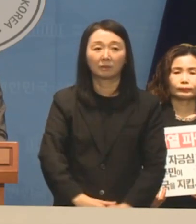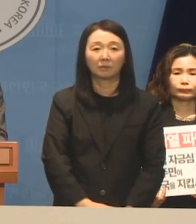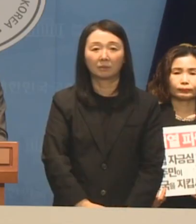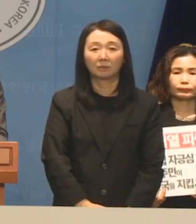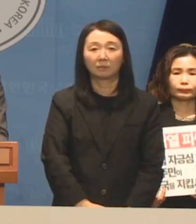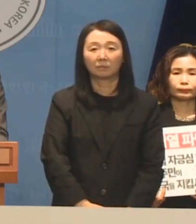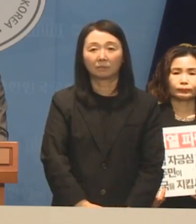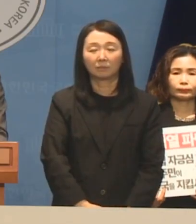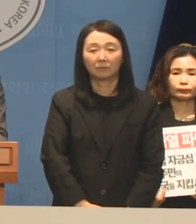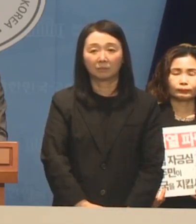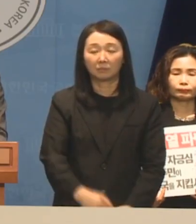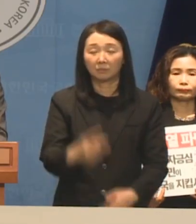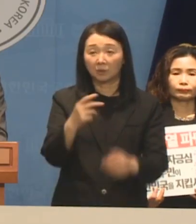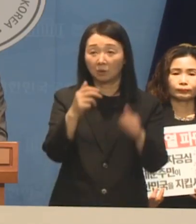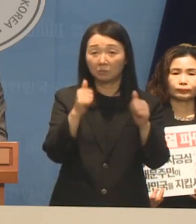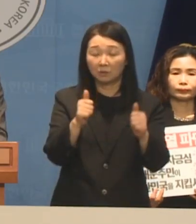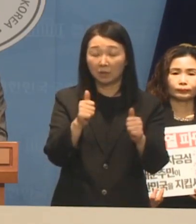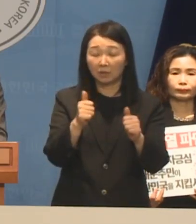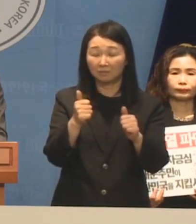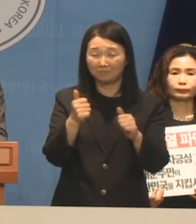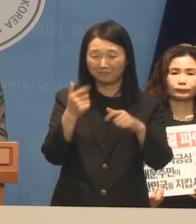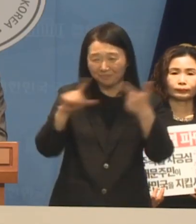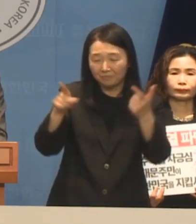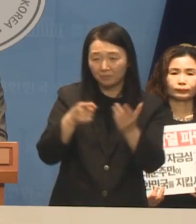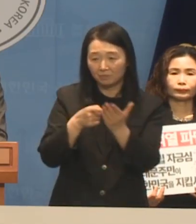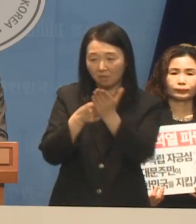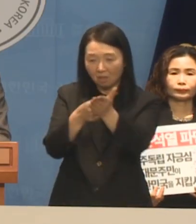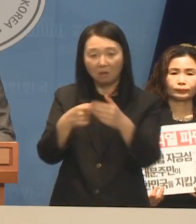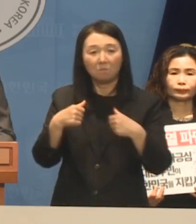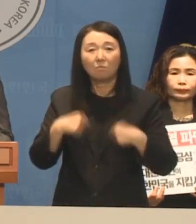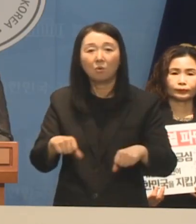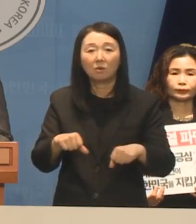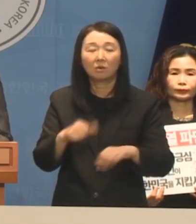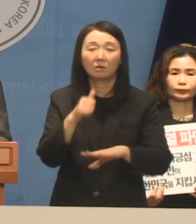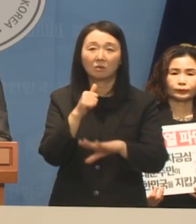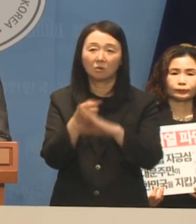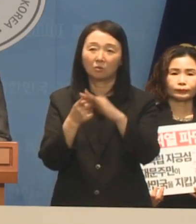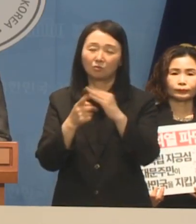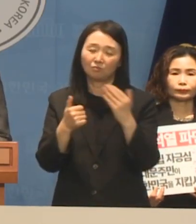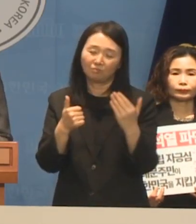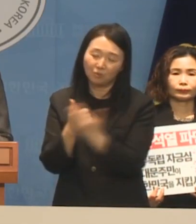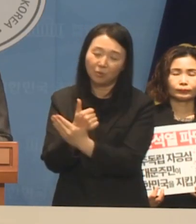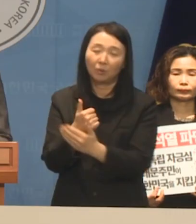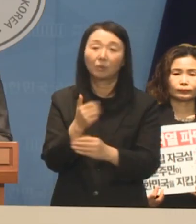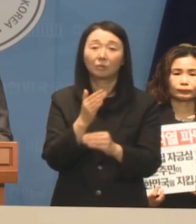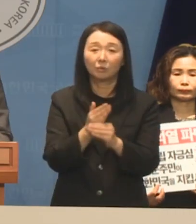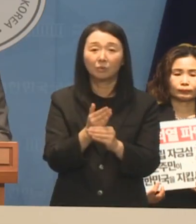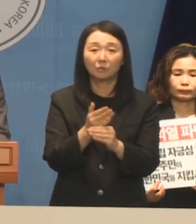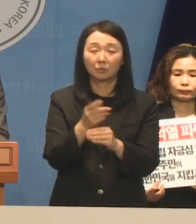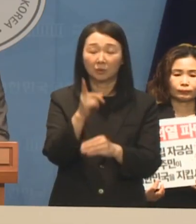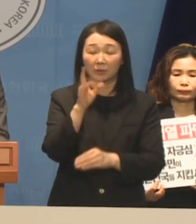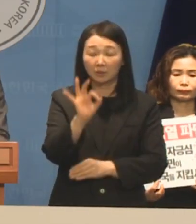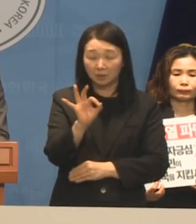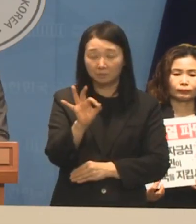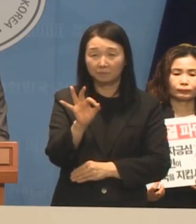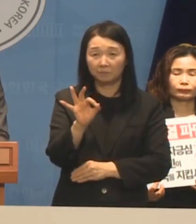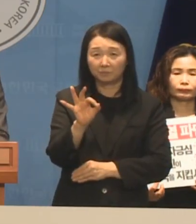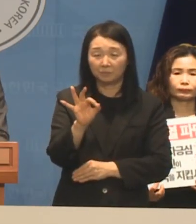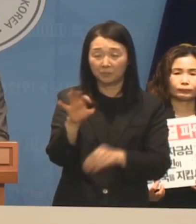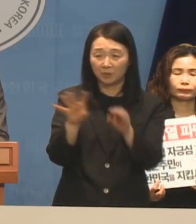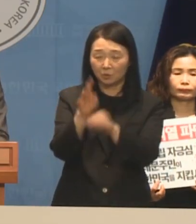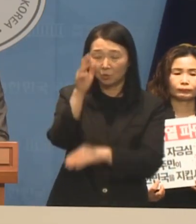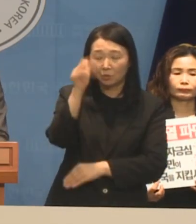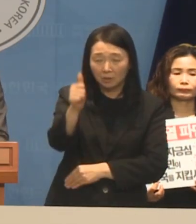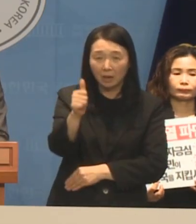결정했습니다. 검찰 역시 즉시항고를 포기해 윤석열 비호에 동참했습니다. 심우정 내란 총장의